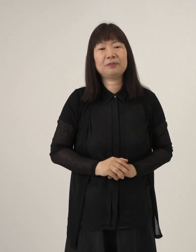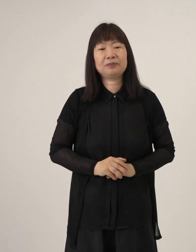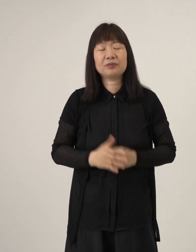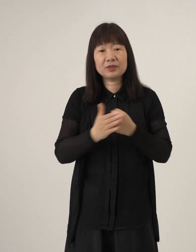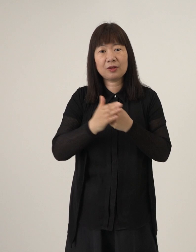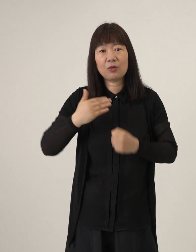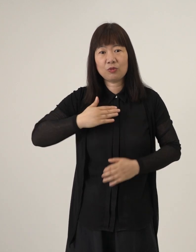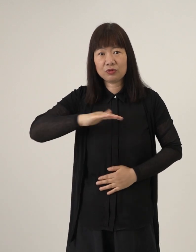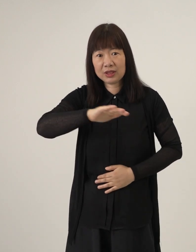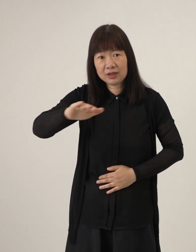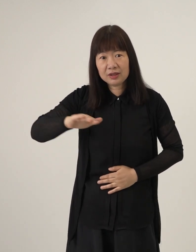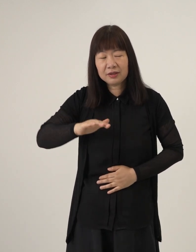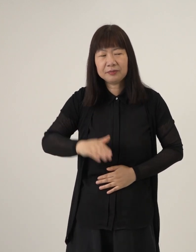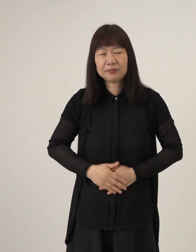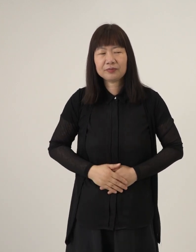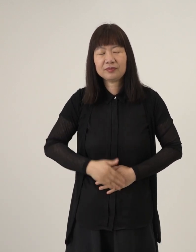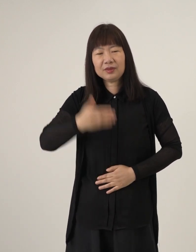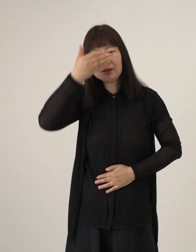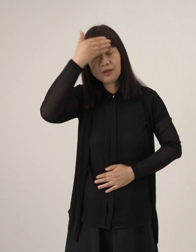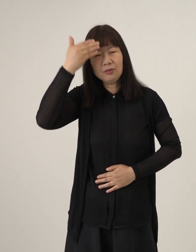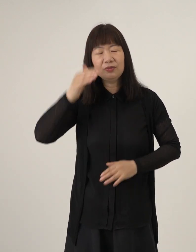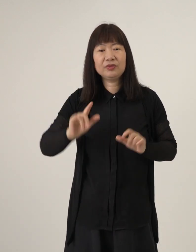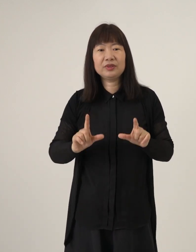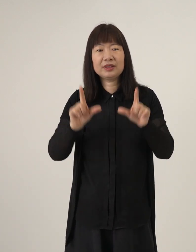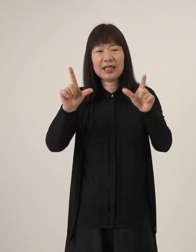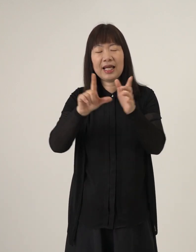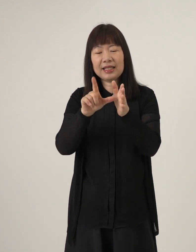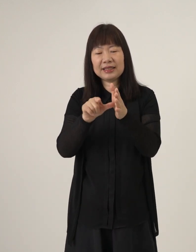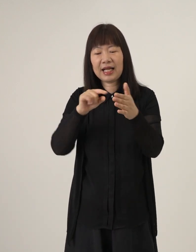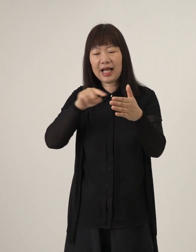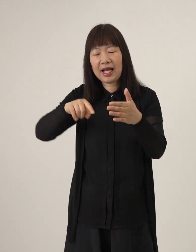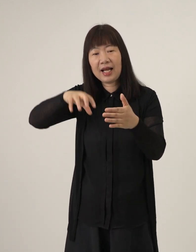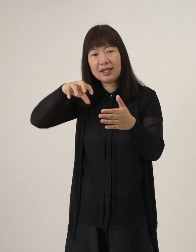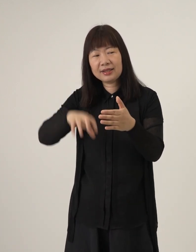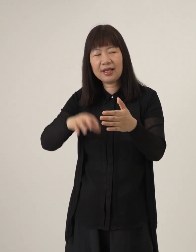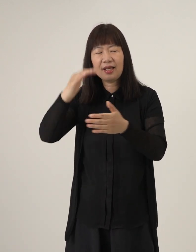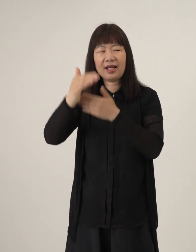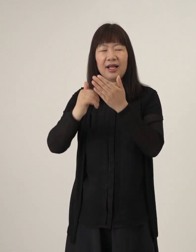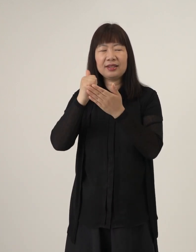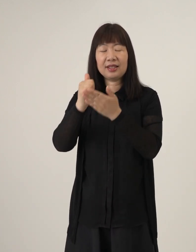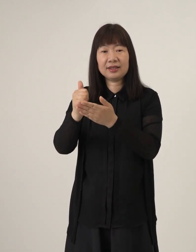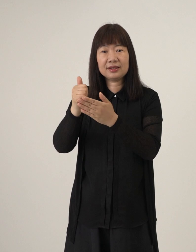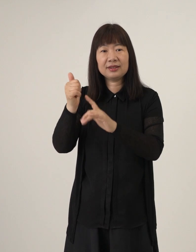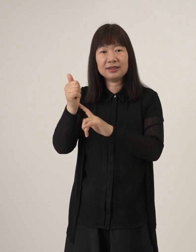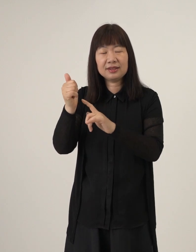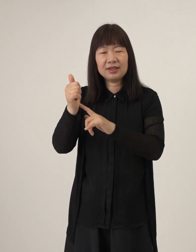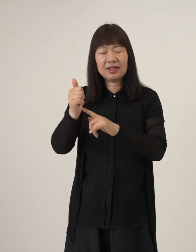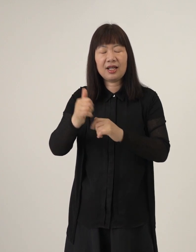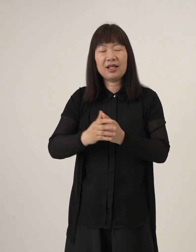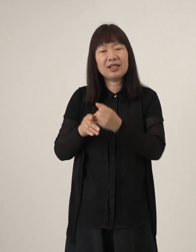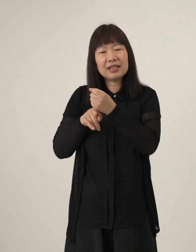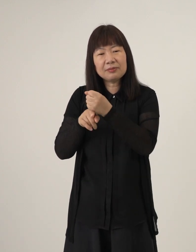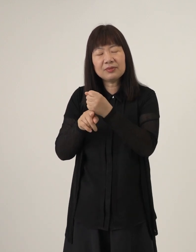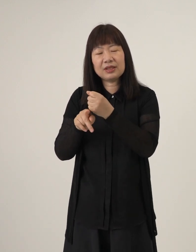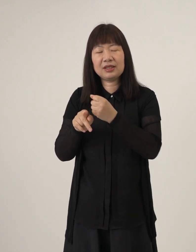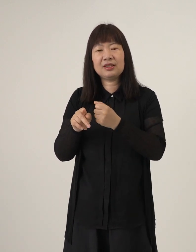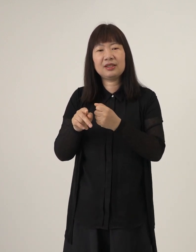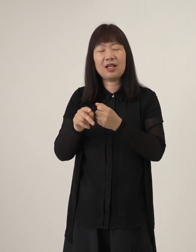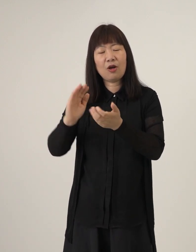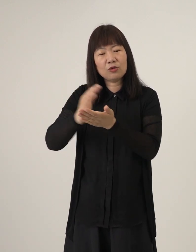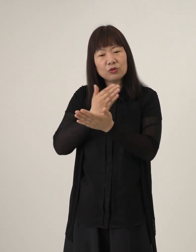그래서 우리가 젊은 날의 시간 속에 하나님의 의미와